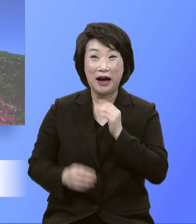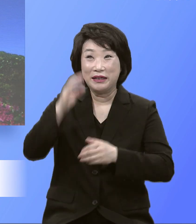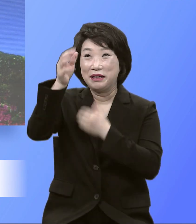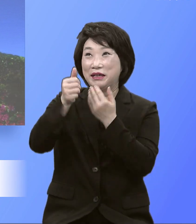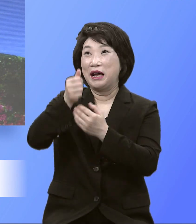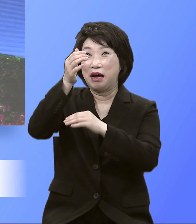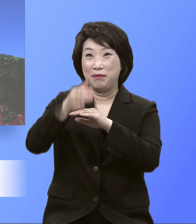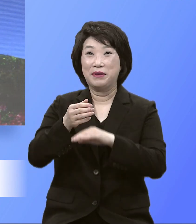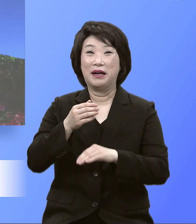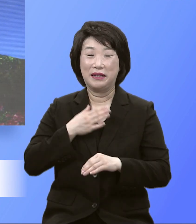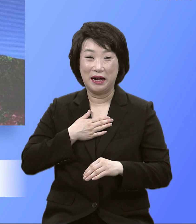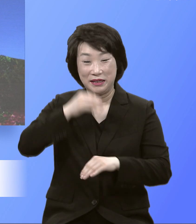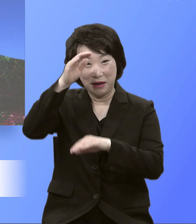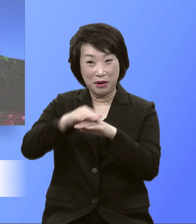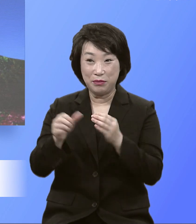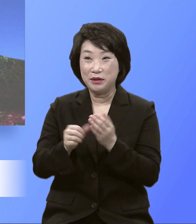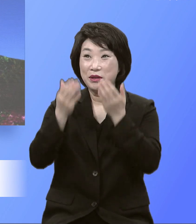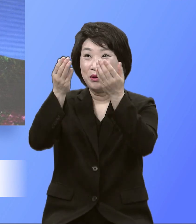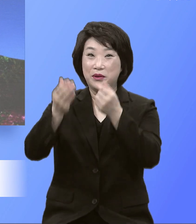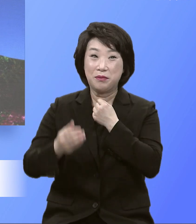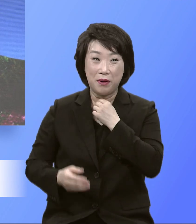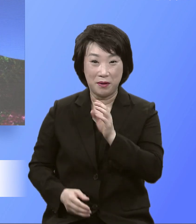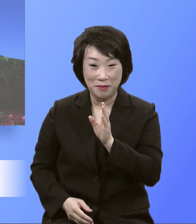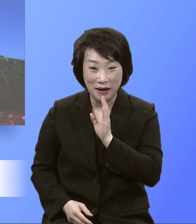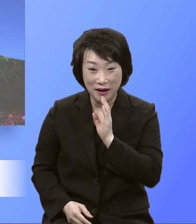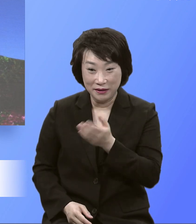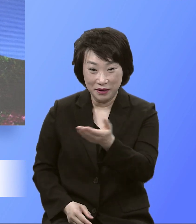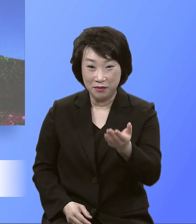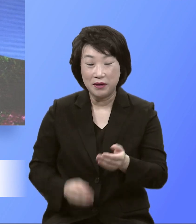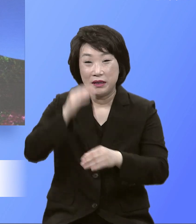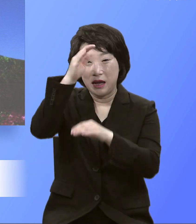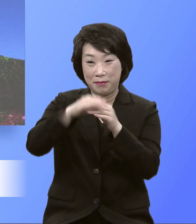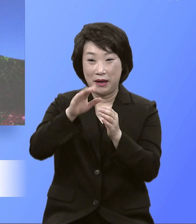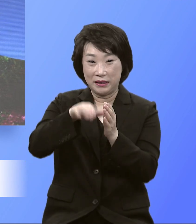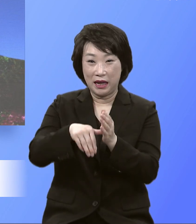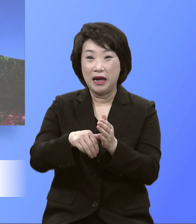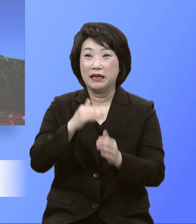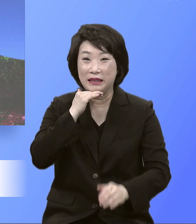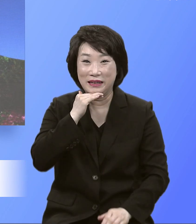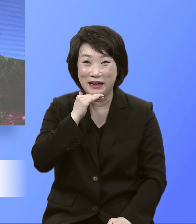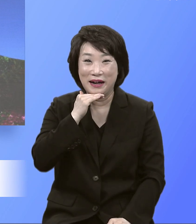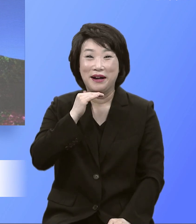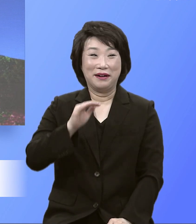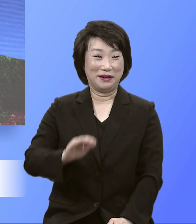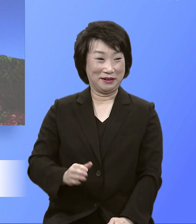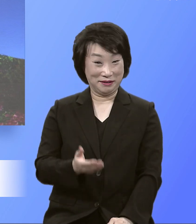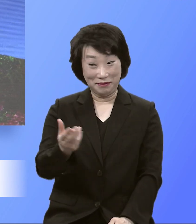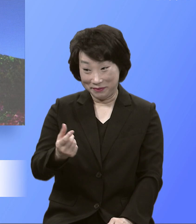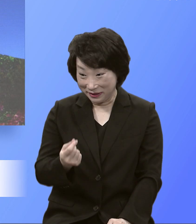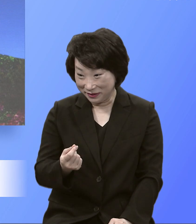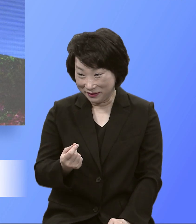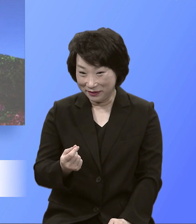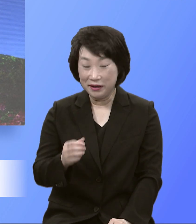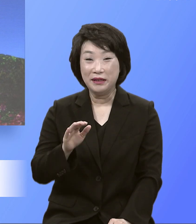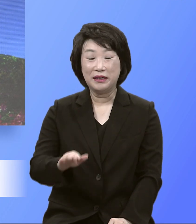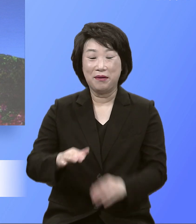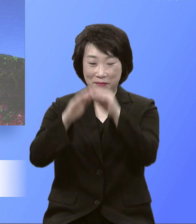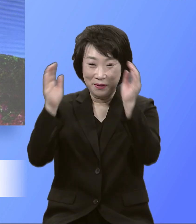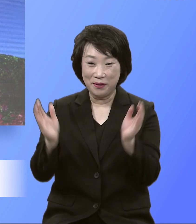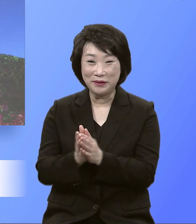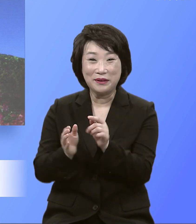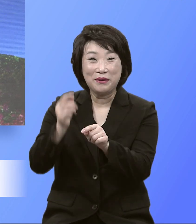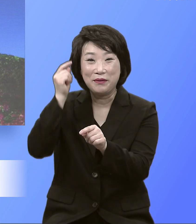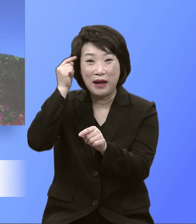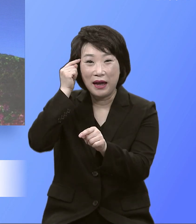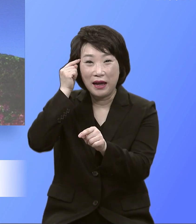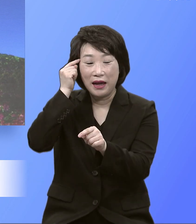하나님께 감사해서 예물 드리고 싶고 예배 시간이 기다려지고, 이게 다